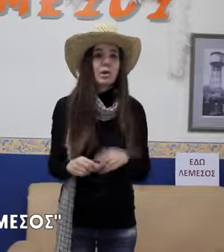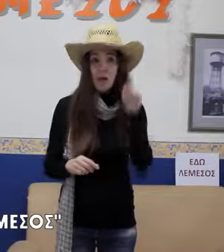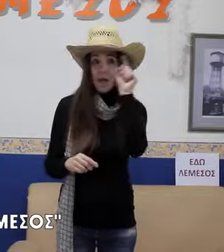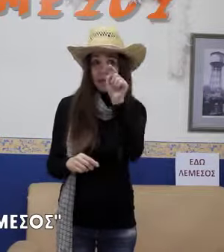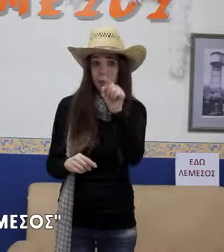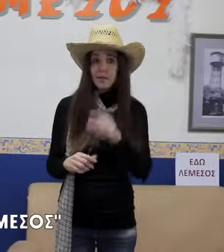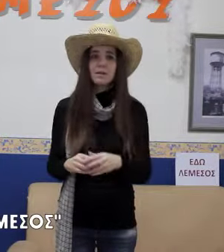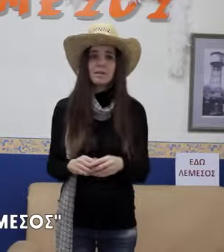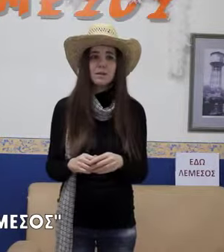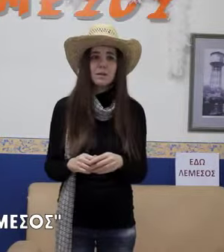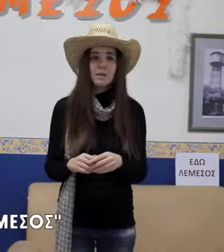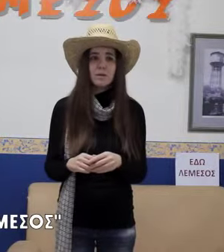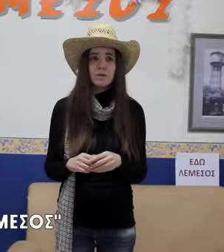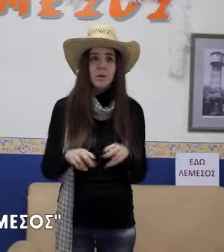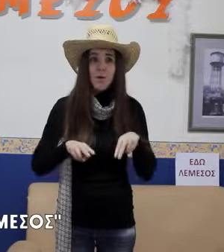Εκκίνηση, Οδός Ειρήνης,